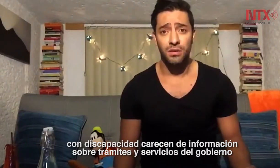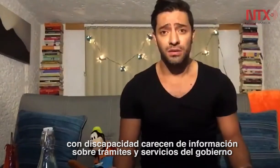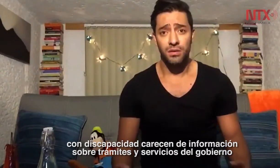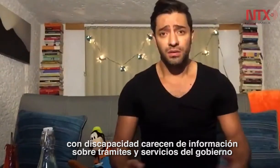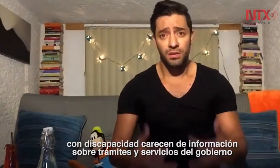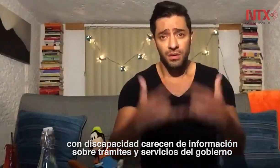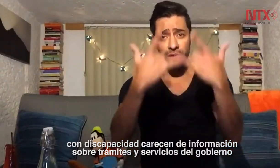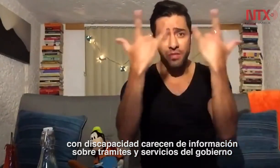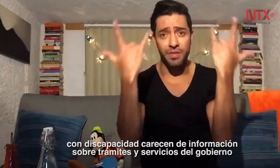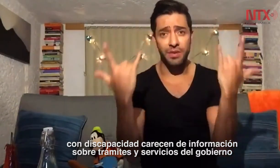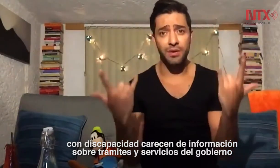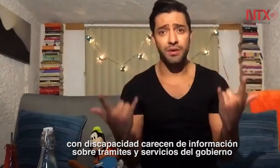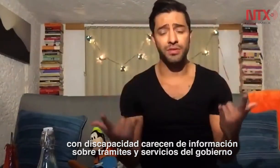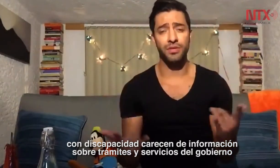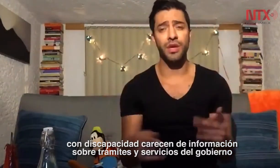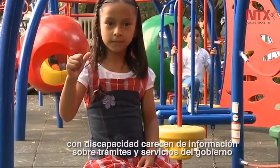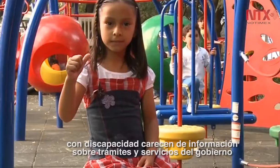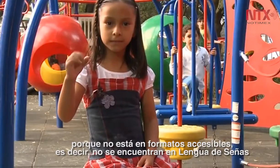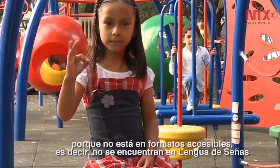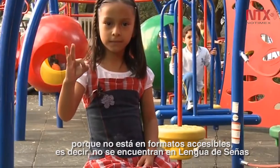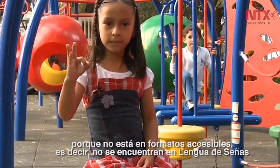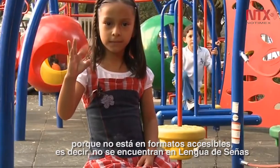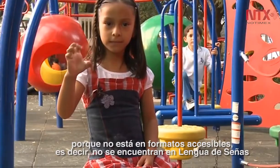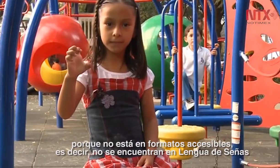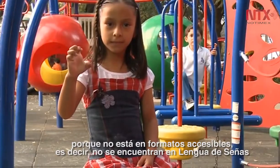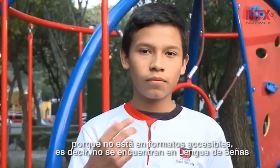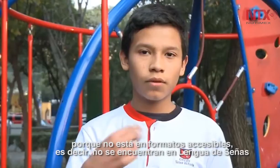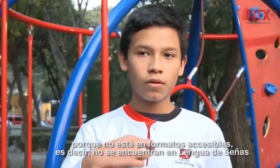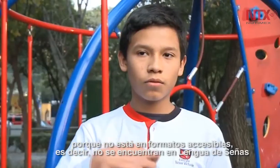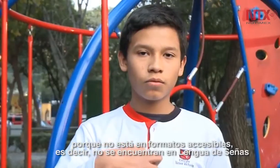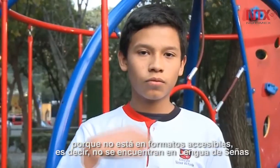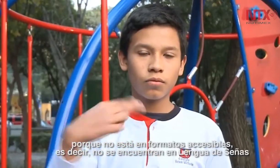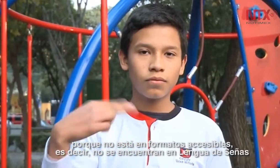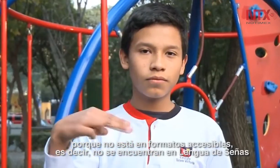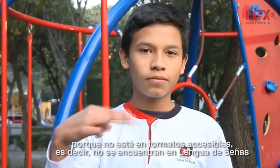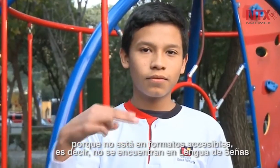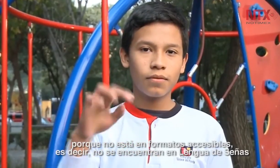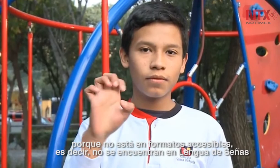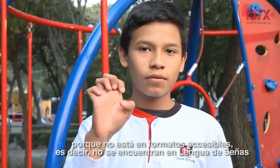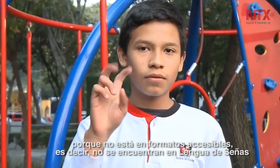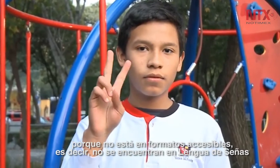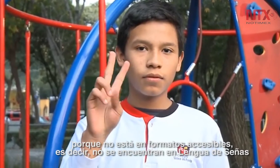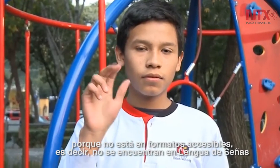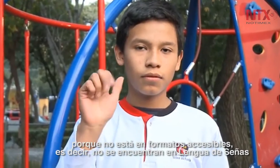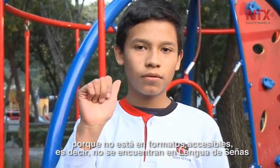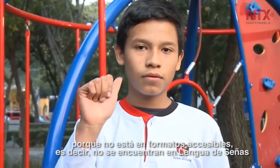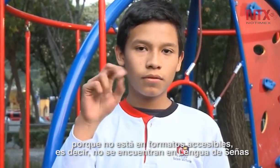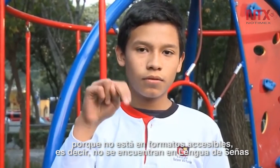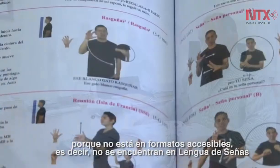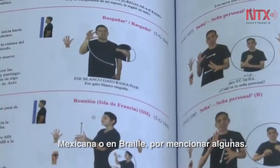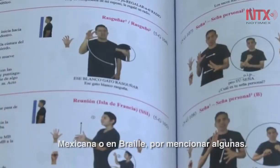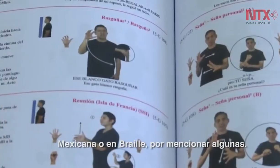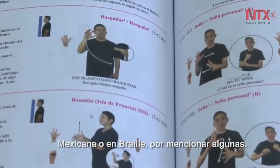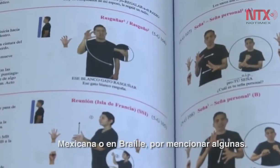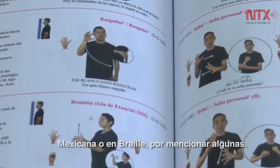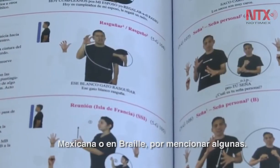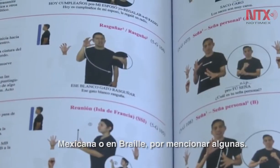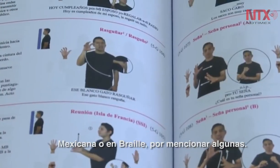trámites y servicios del gobierno porque no está en formatos accesibles, es decir, no se encuentran en lengua de señas mexicana o en braille,